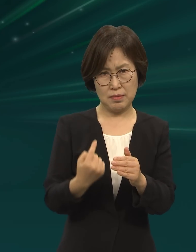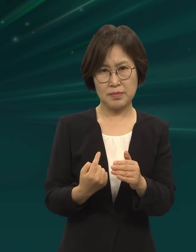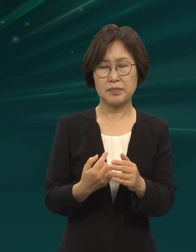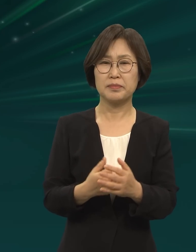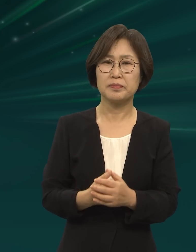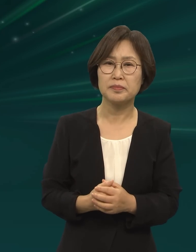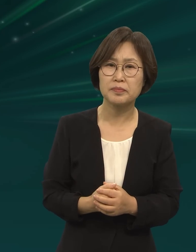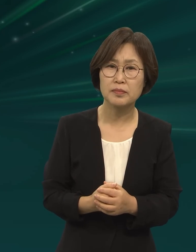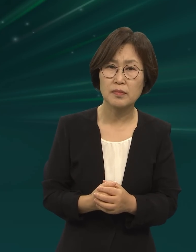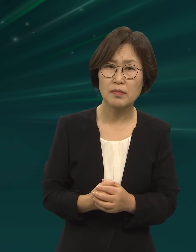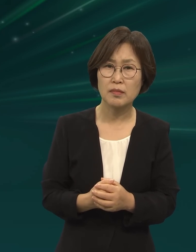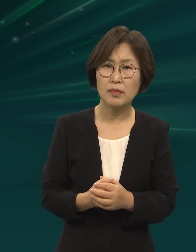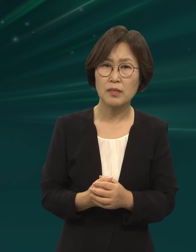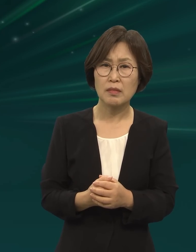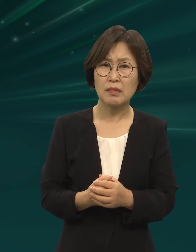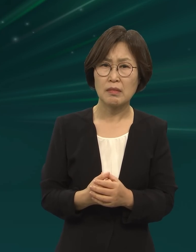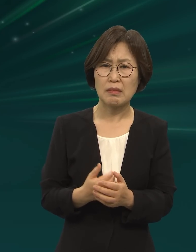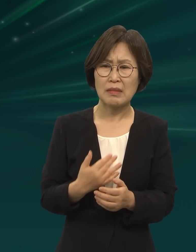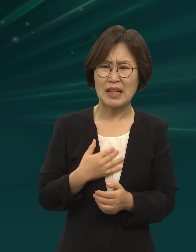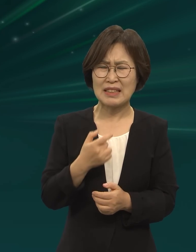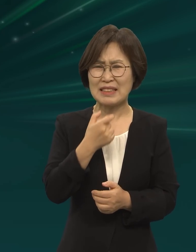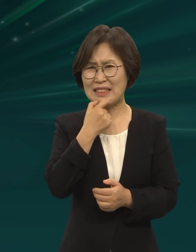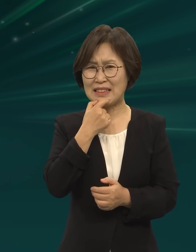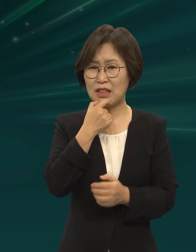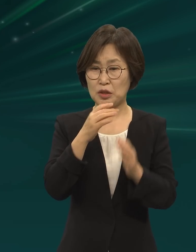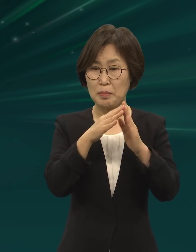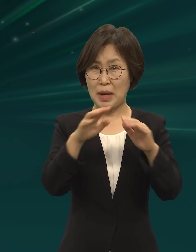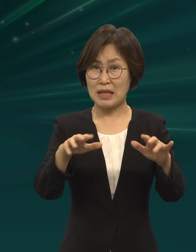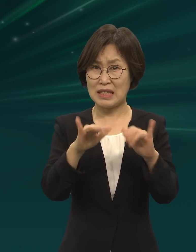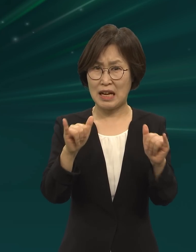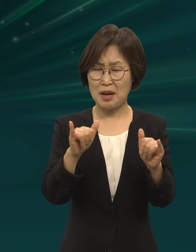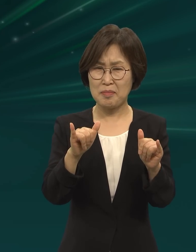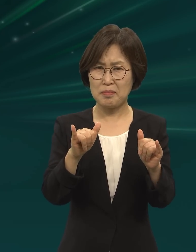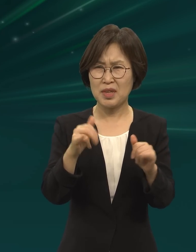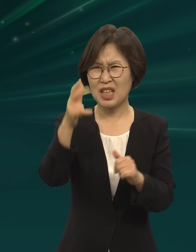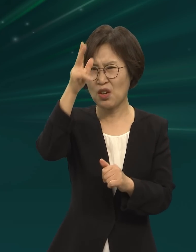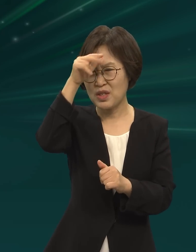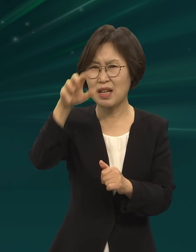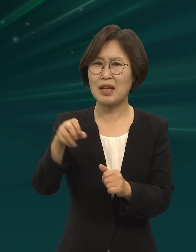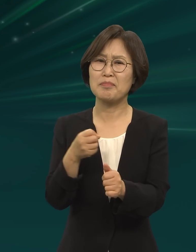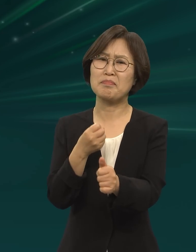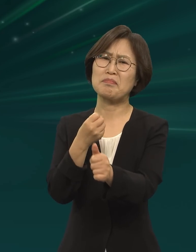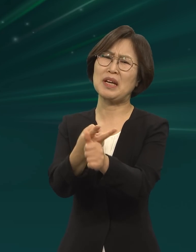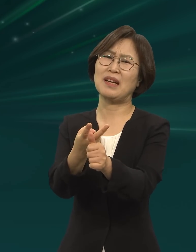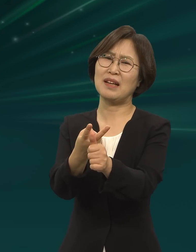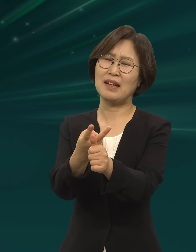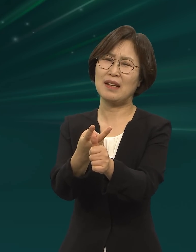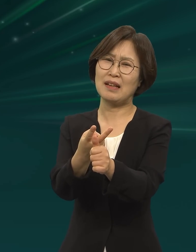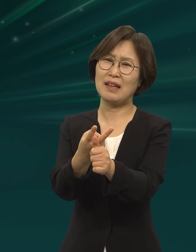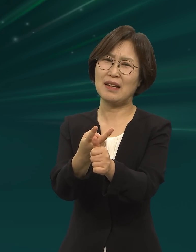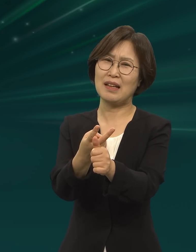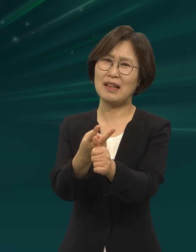왔는데 저를 싫어하는 어떤 사람이 경찰서에 가서 전단이 데려왔다고